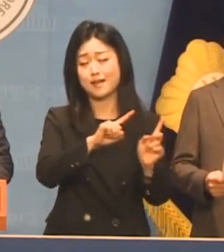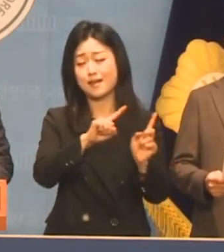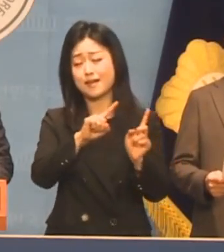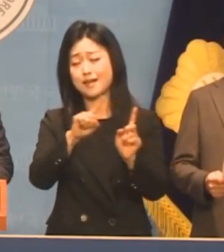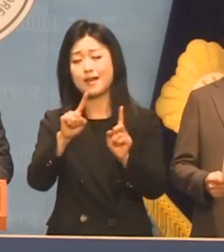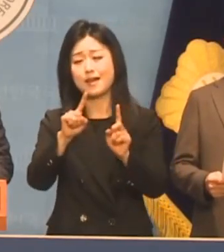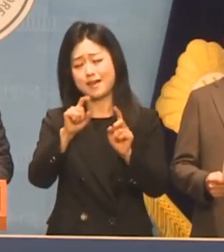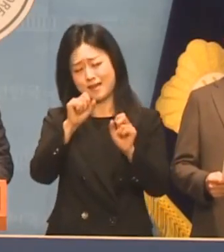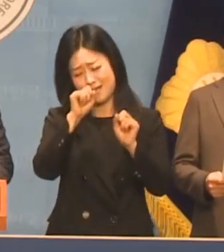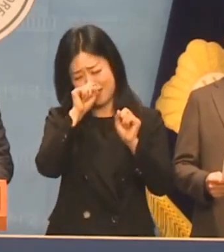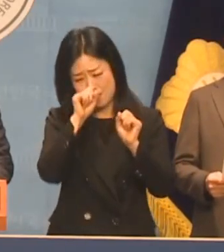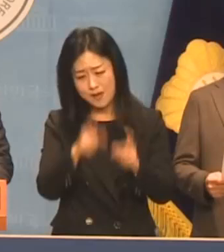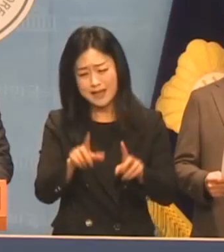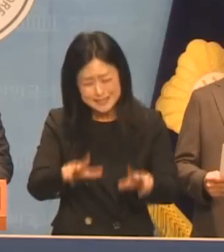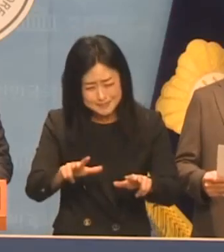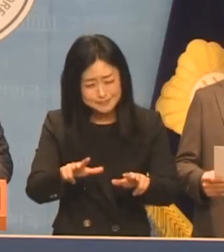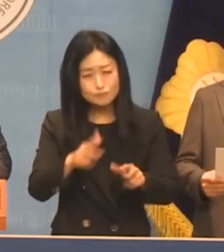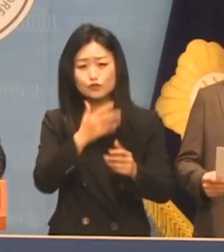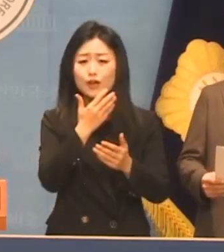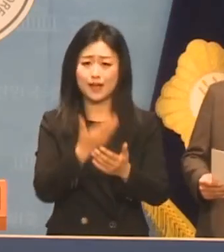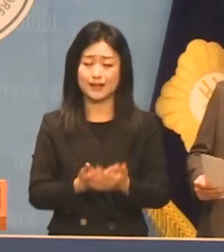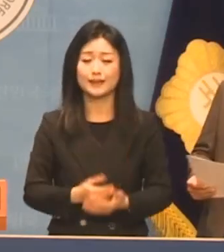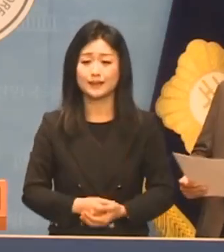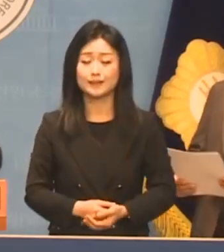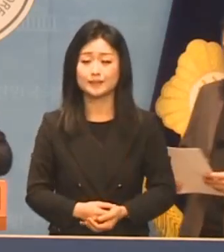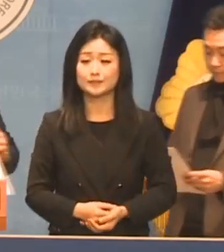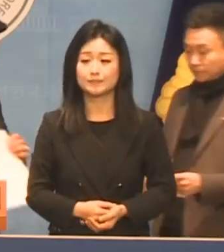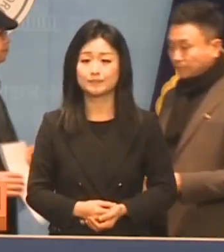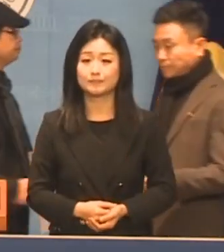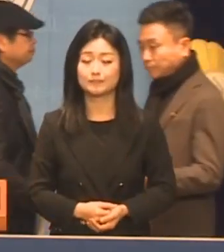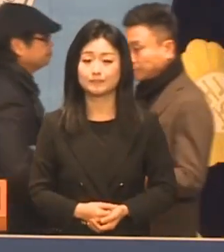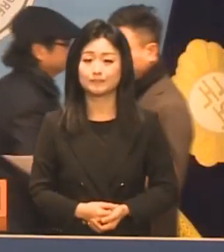기회이자 절체절명의 순간입니다.